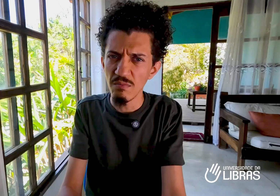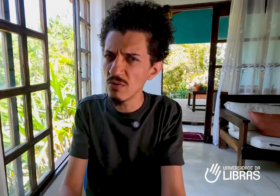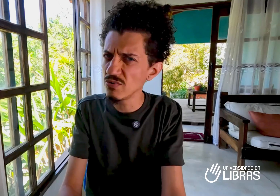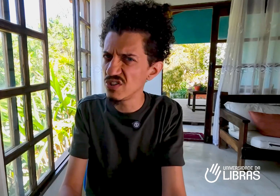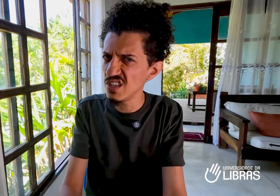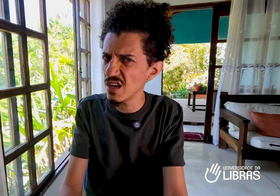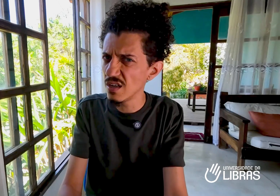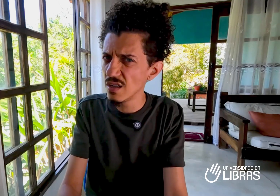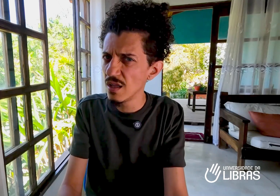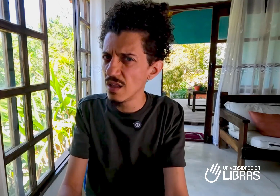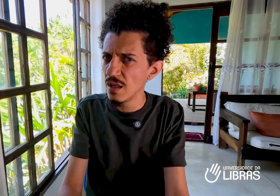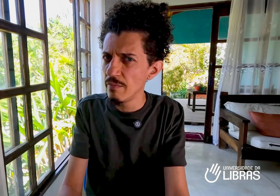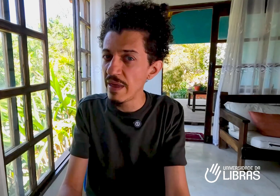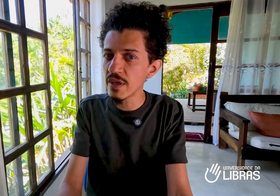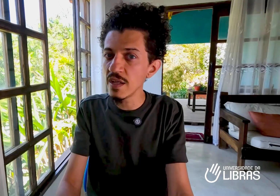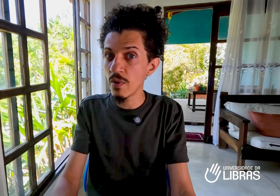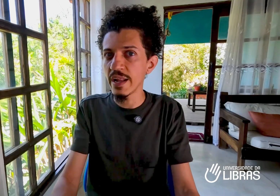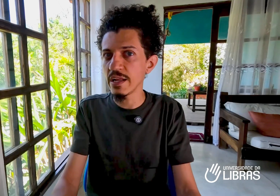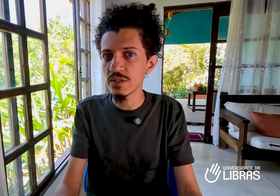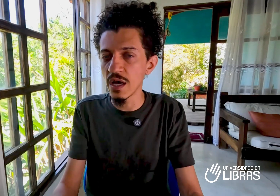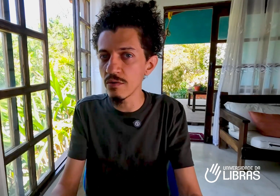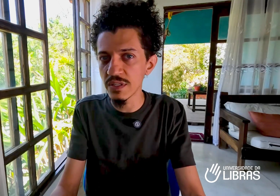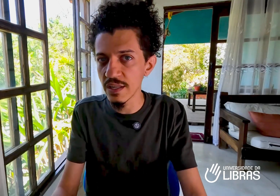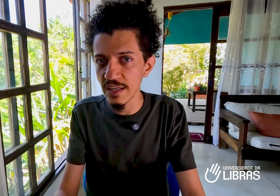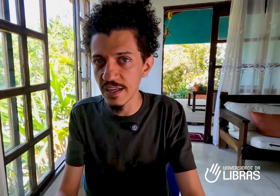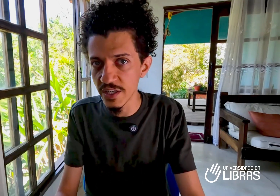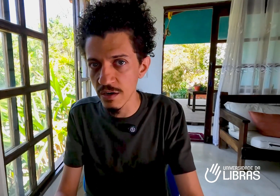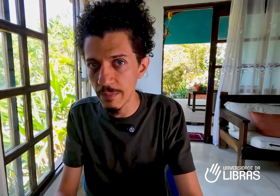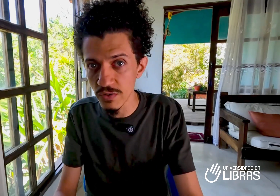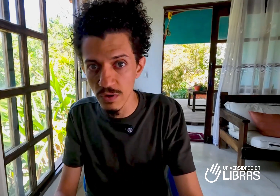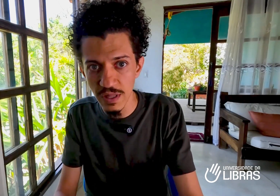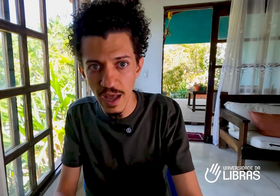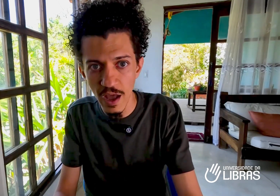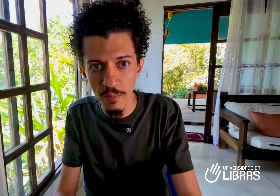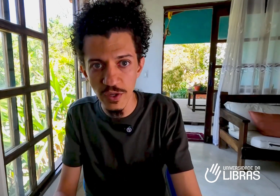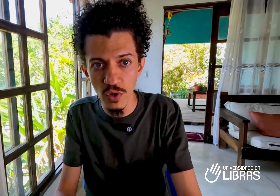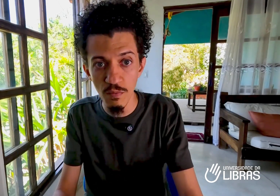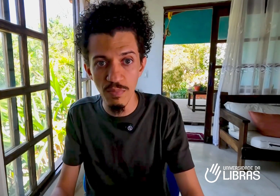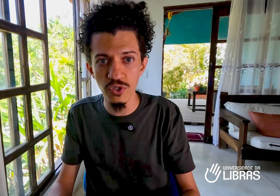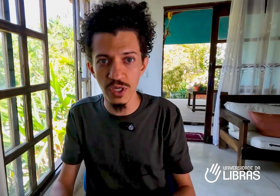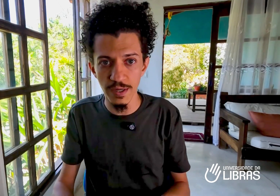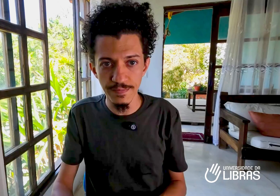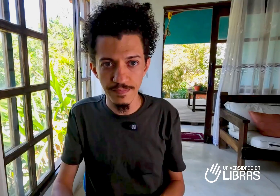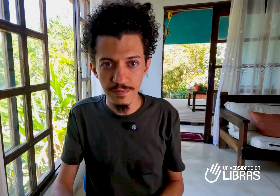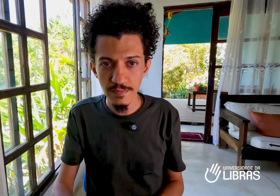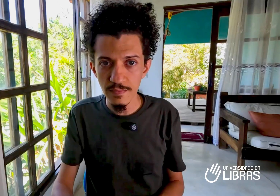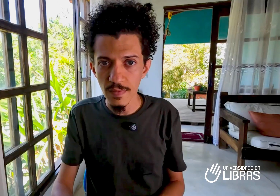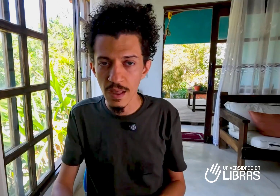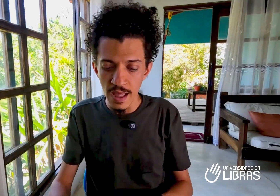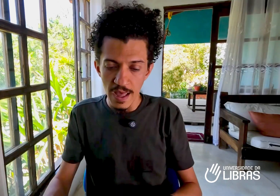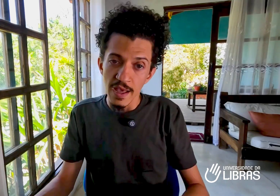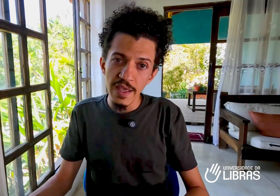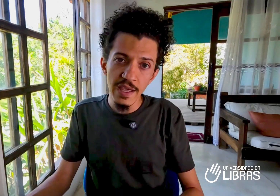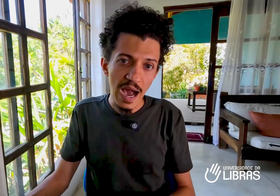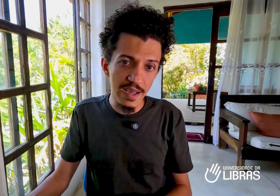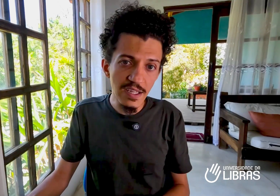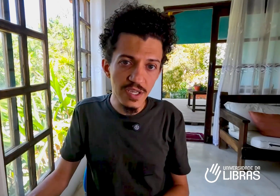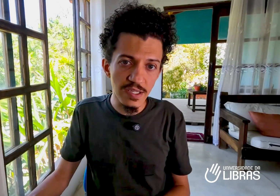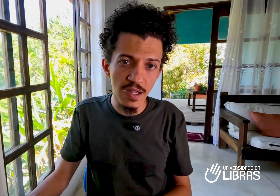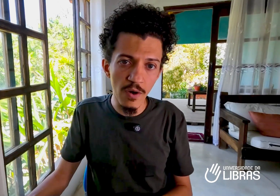bom dia? Meio que não acreditando que você está desejando que a pessoa tenha realmente um bom dia. E a grande questão